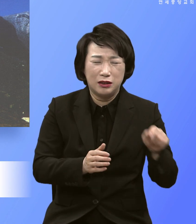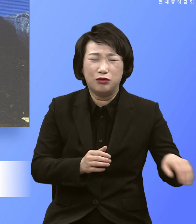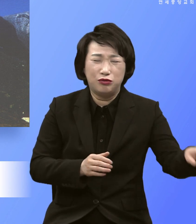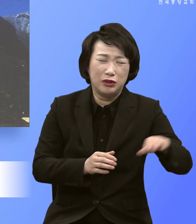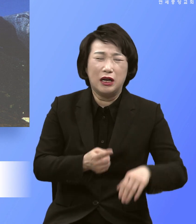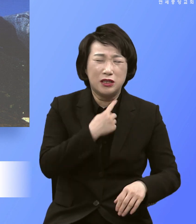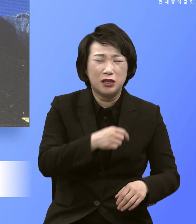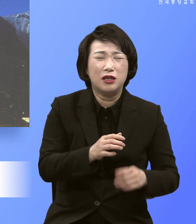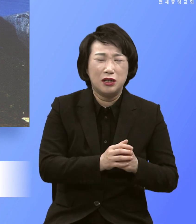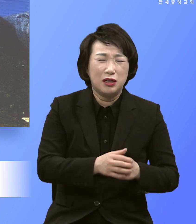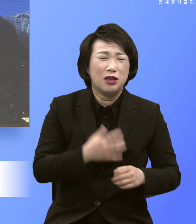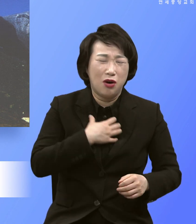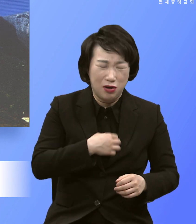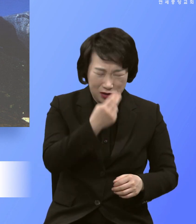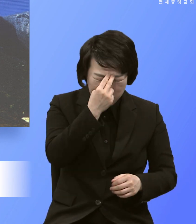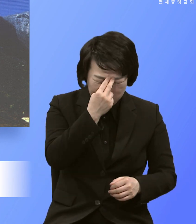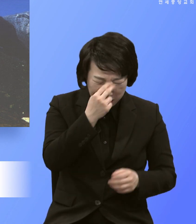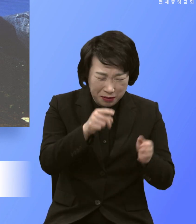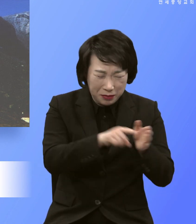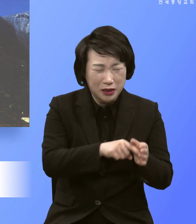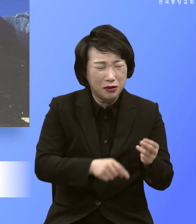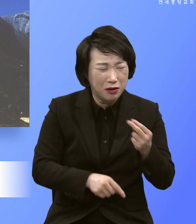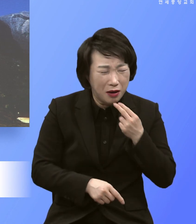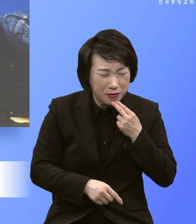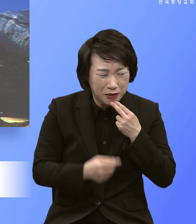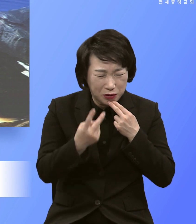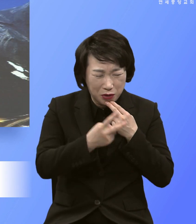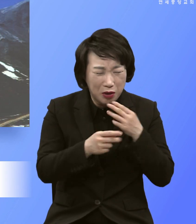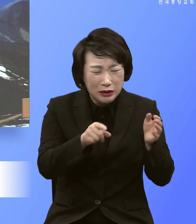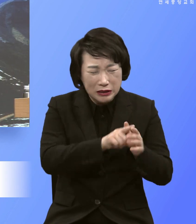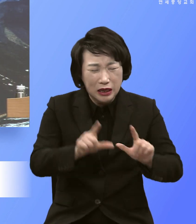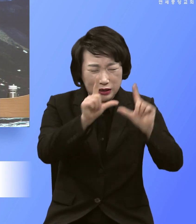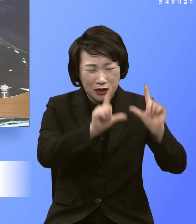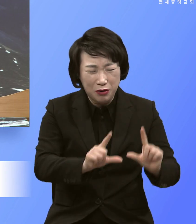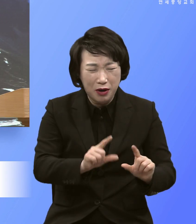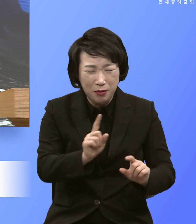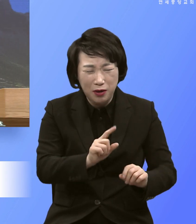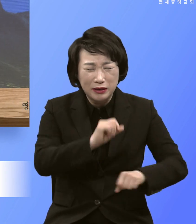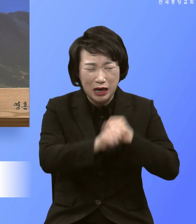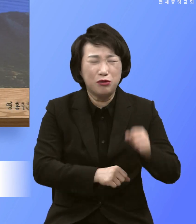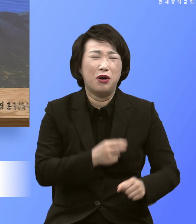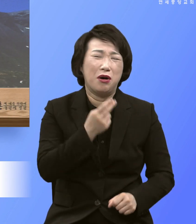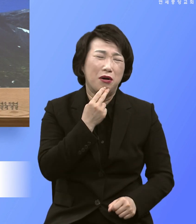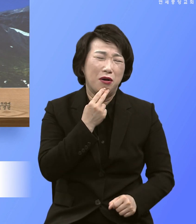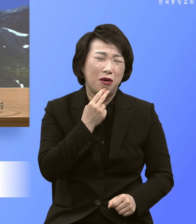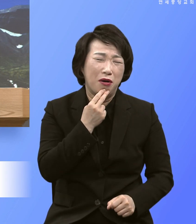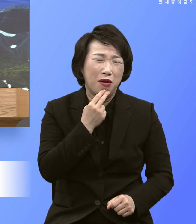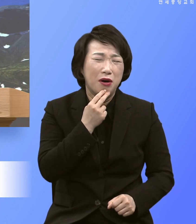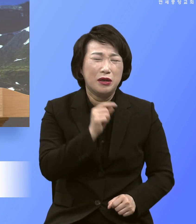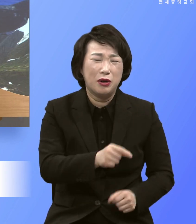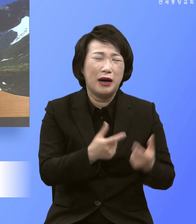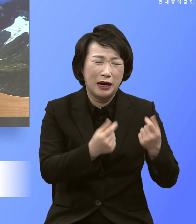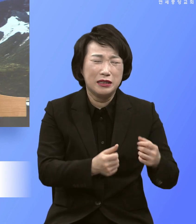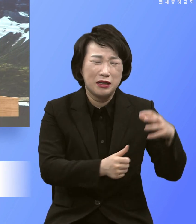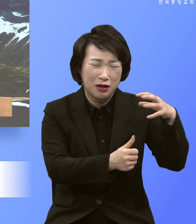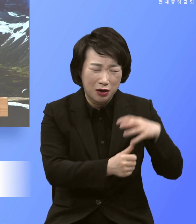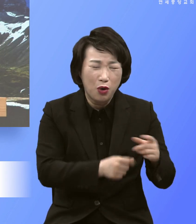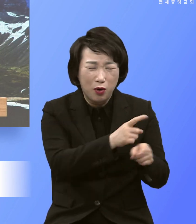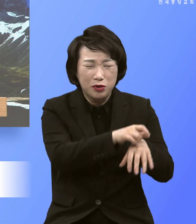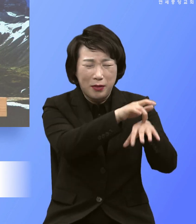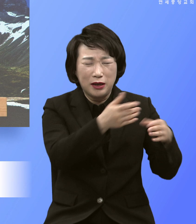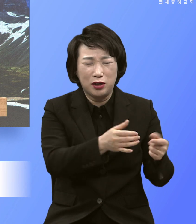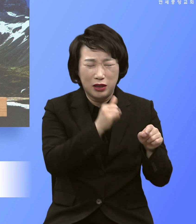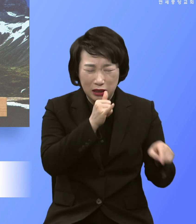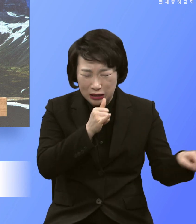염려 근심 걱정아 불신앙아 그리고 신앙생활이 자유하지 못하고 그만큼 결박하는